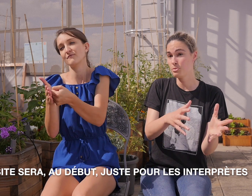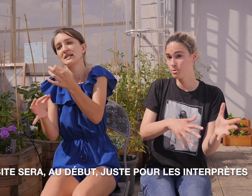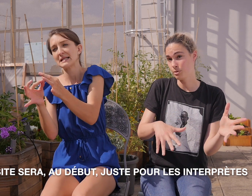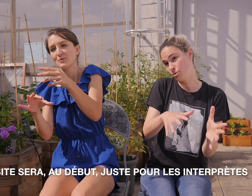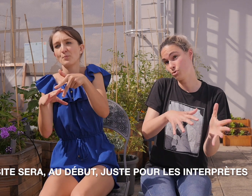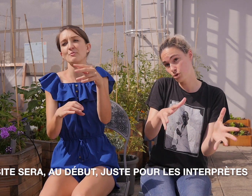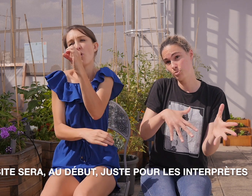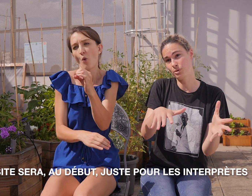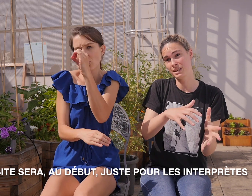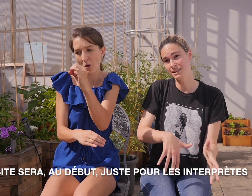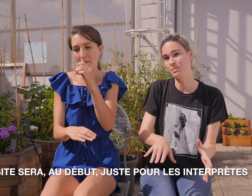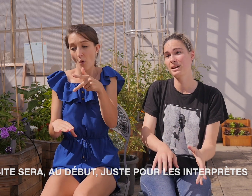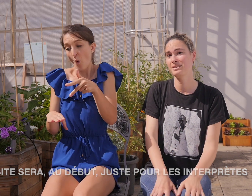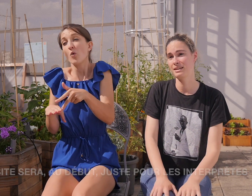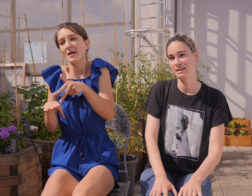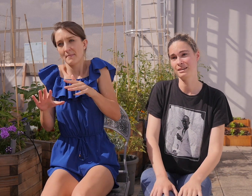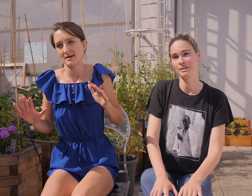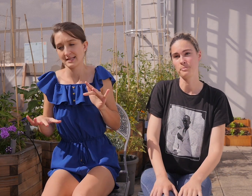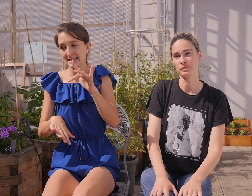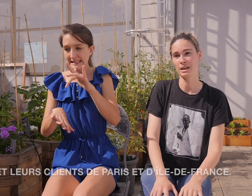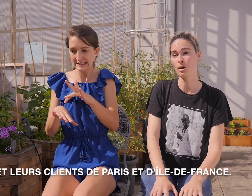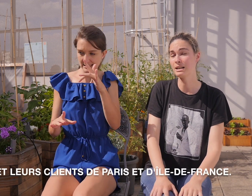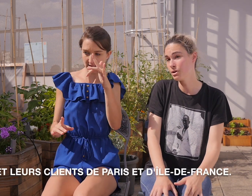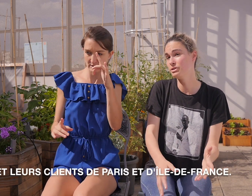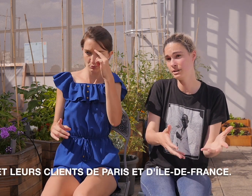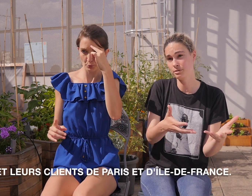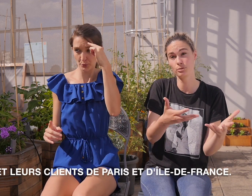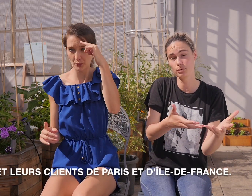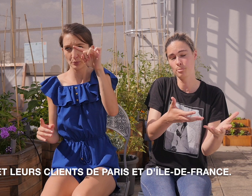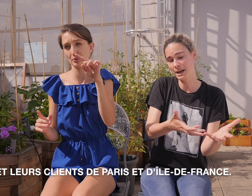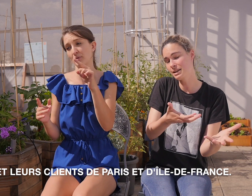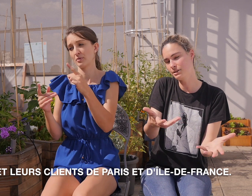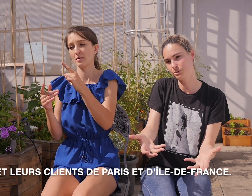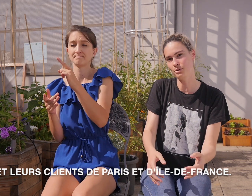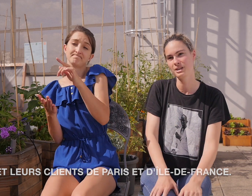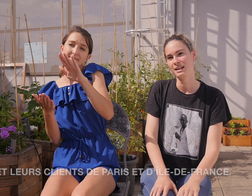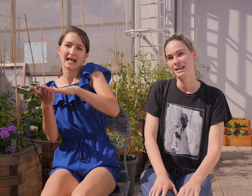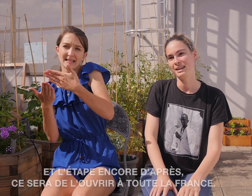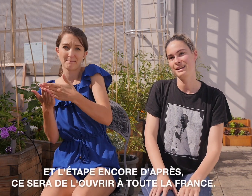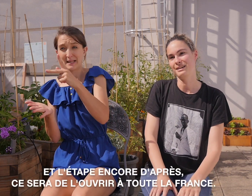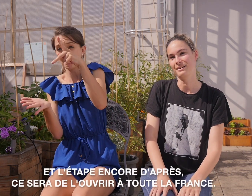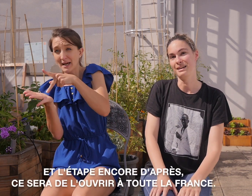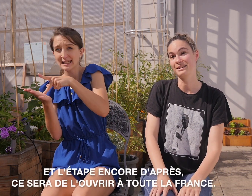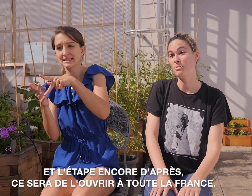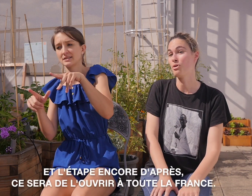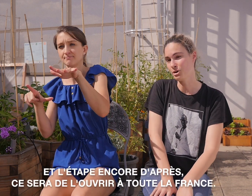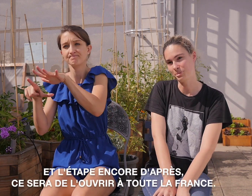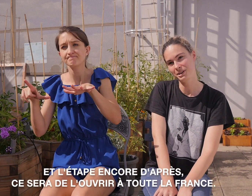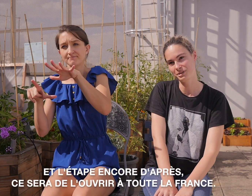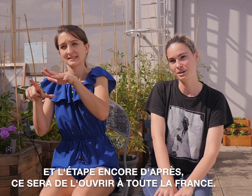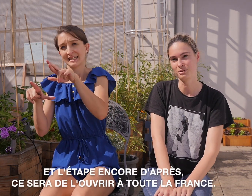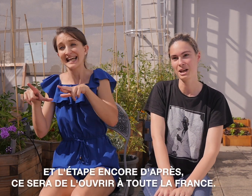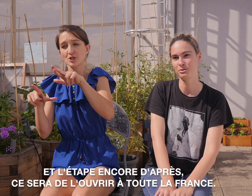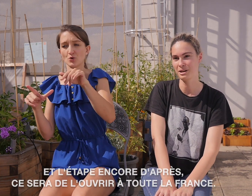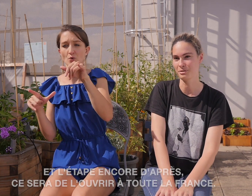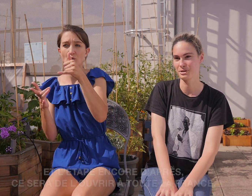sera au début juste pour les interprètes et leurs clients de Paris et d'Île-de-France. Et l'étape encore d'après,